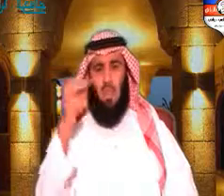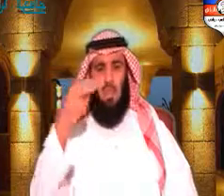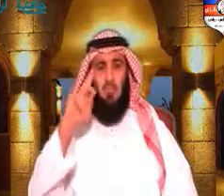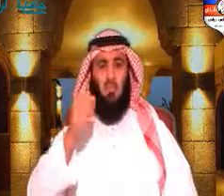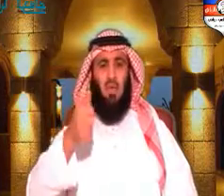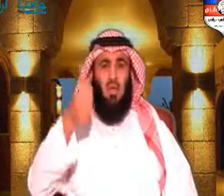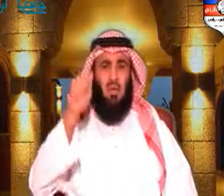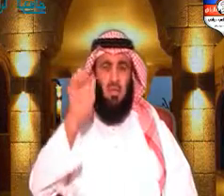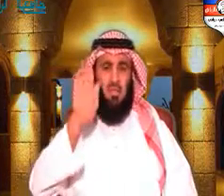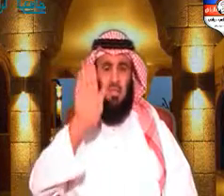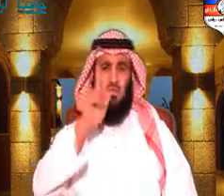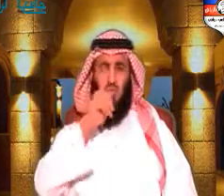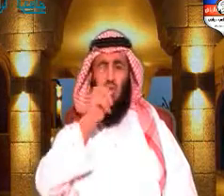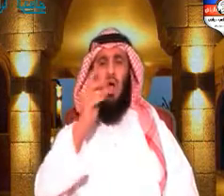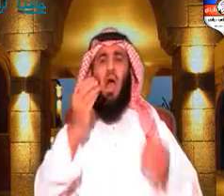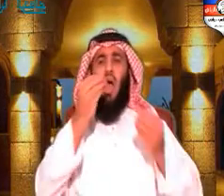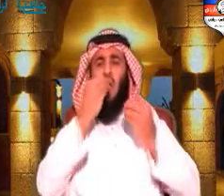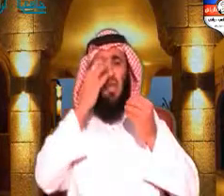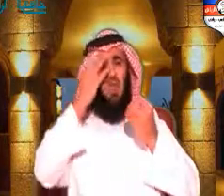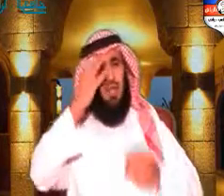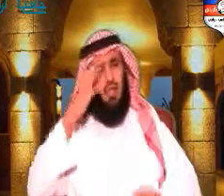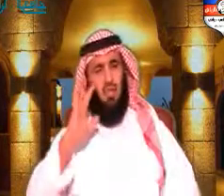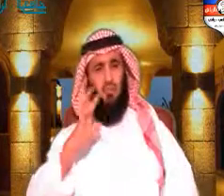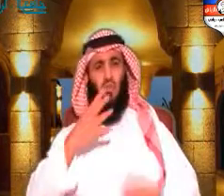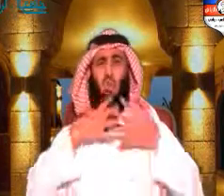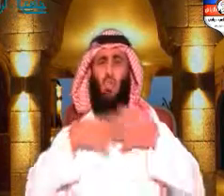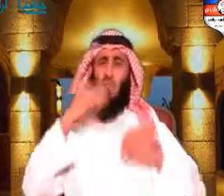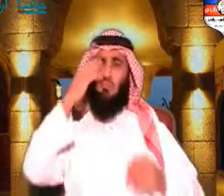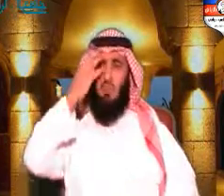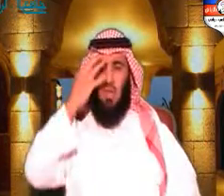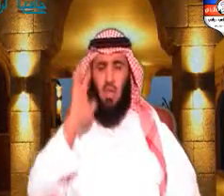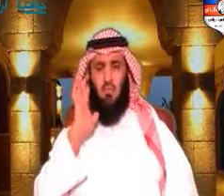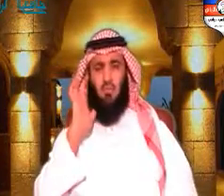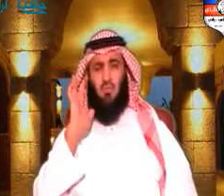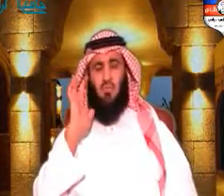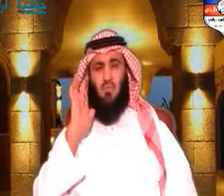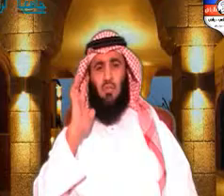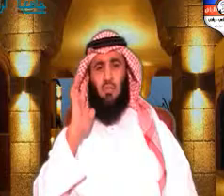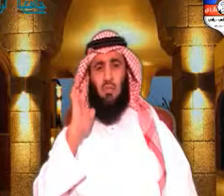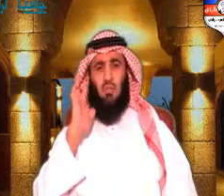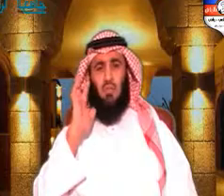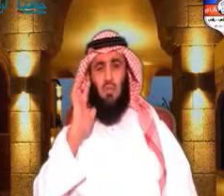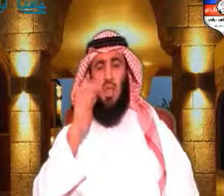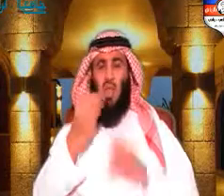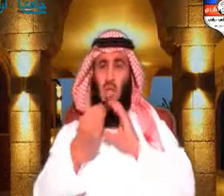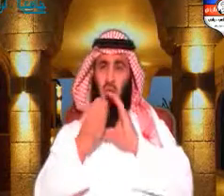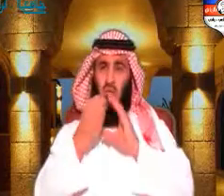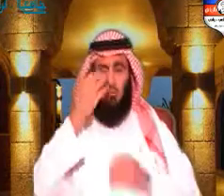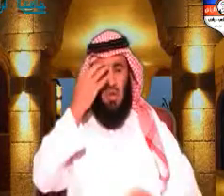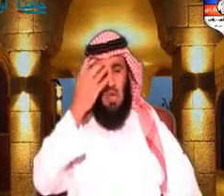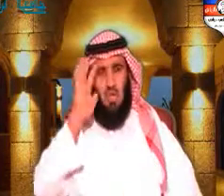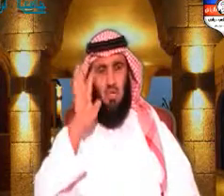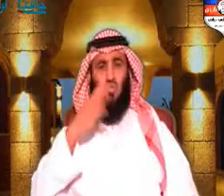كل ما شئت والبس ما شئت، ما كل ما شئت والبس ما شئت،